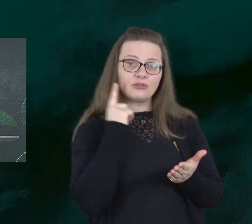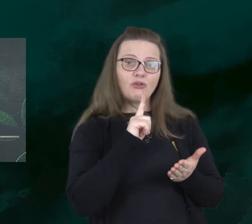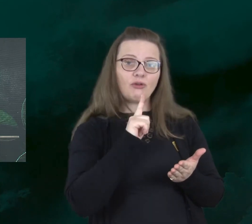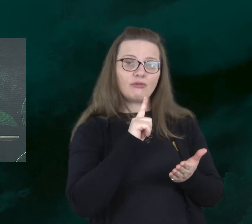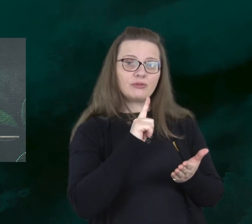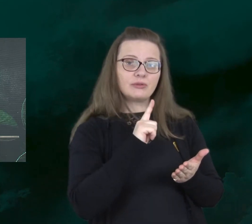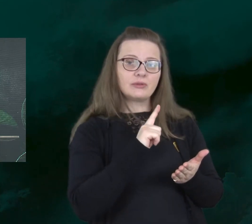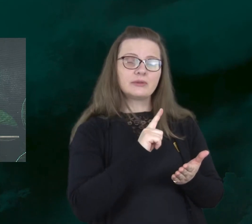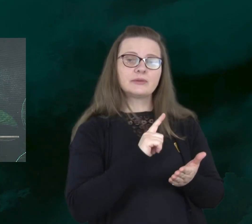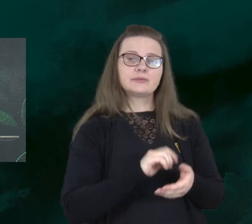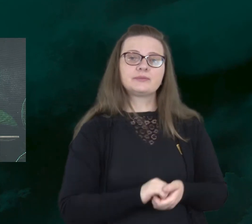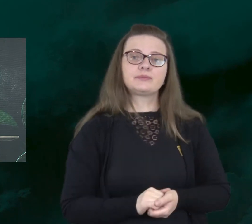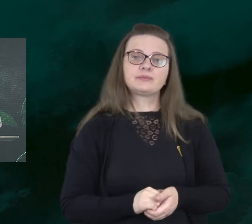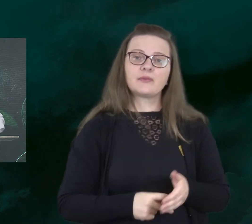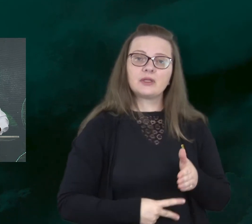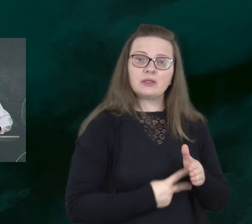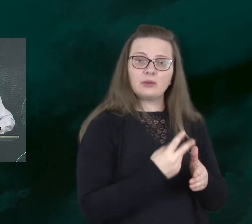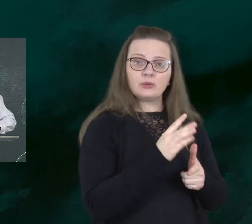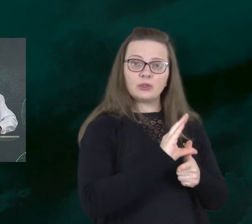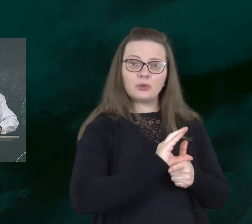Coríntios 11,